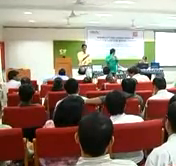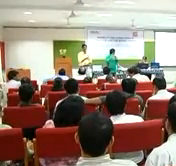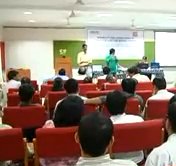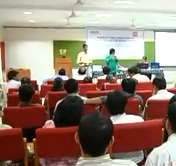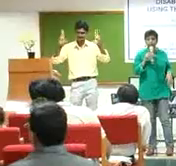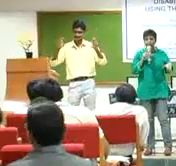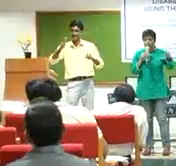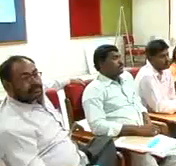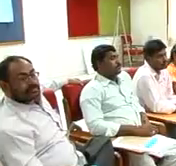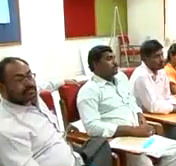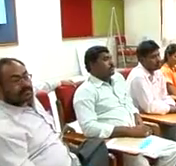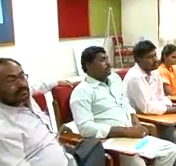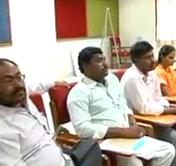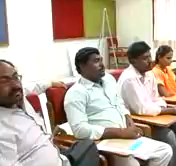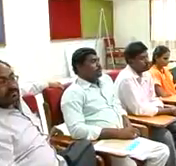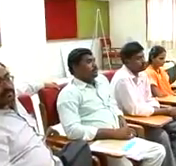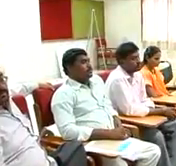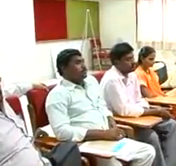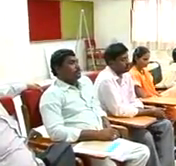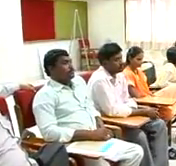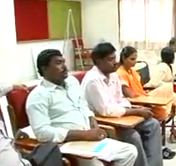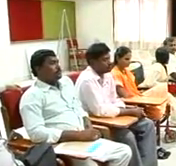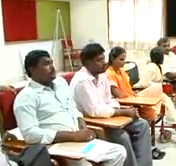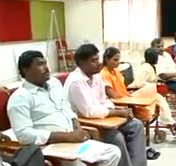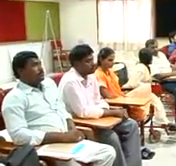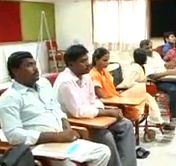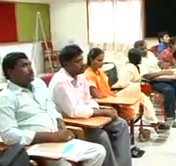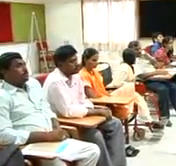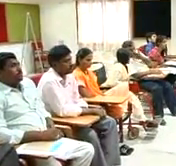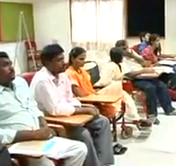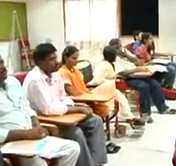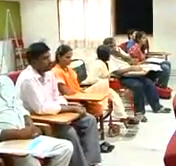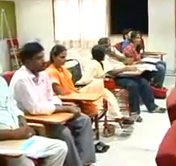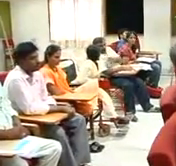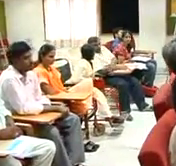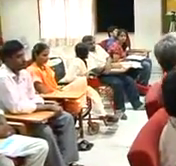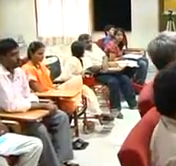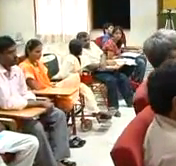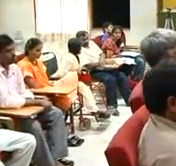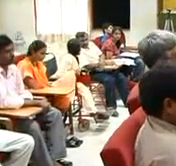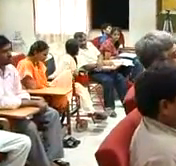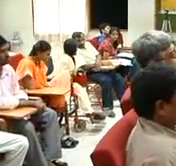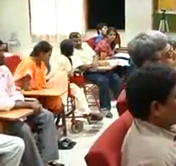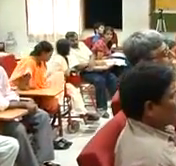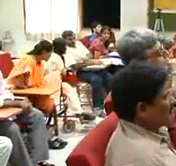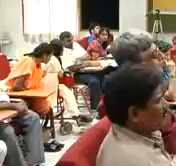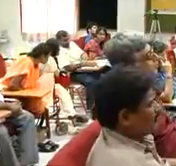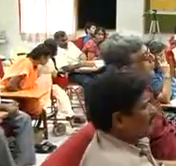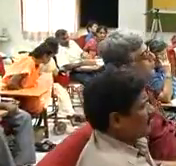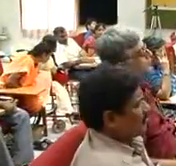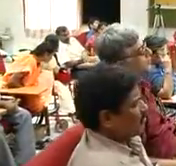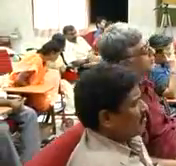तो इधर हम इसको एक्सपीरियंस किया या और बहुत नजदीक